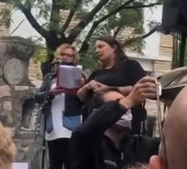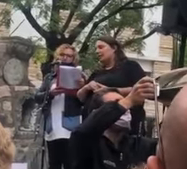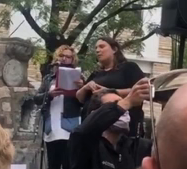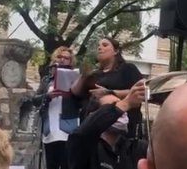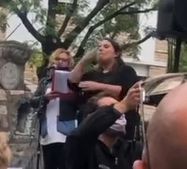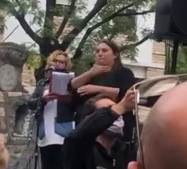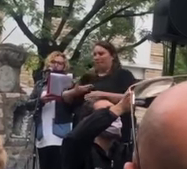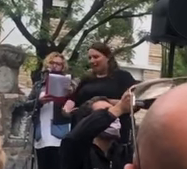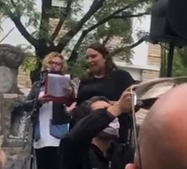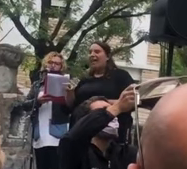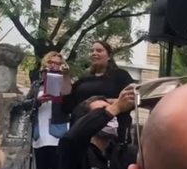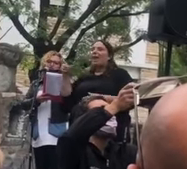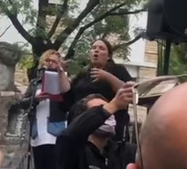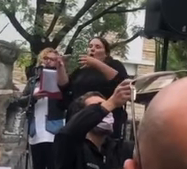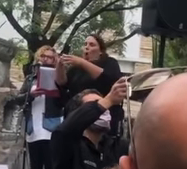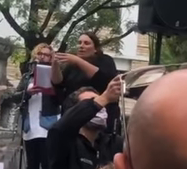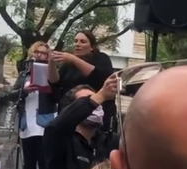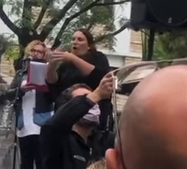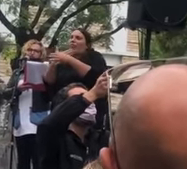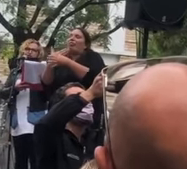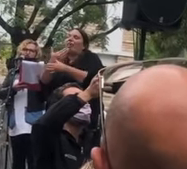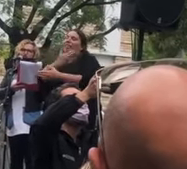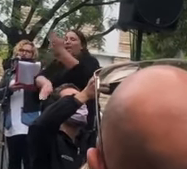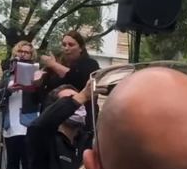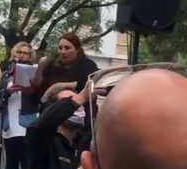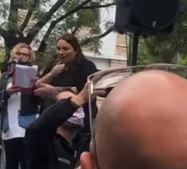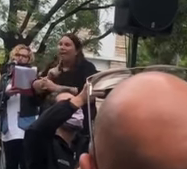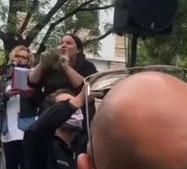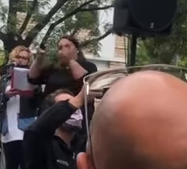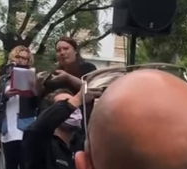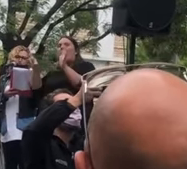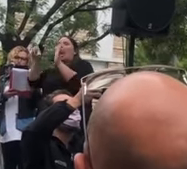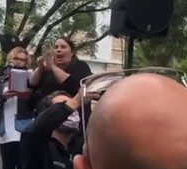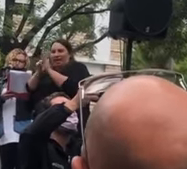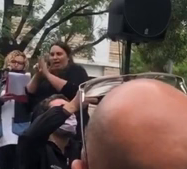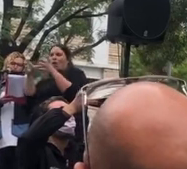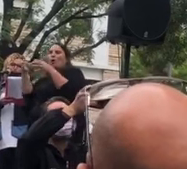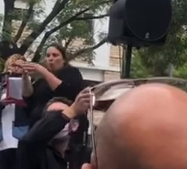presidente de la Comisión de Discapacidad y legislador del Frente de Todos.